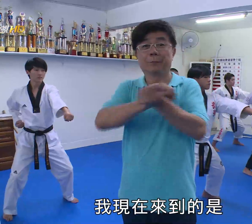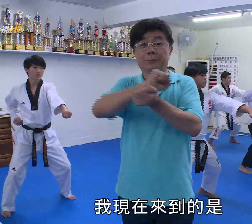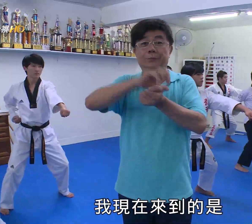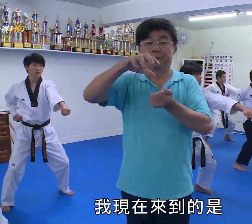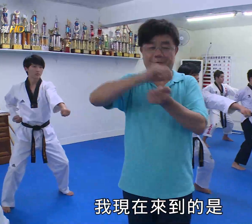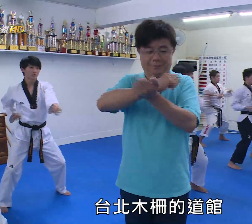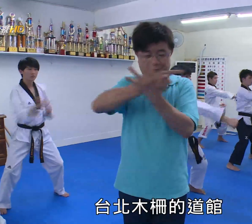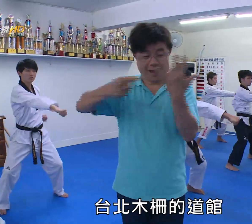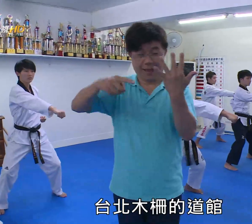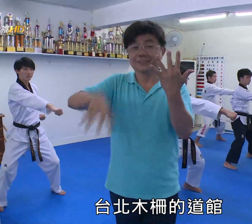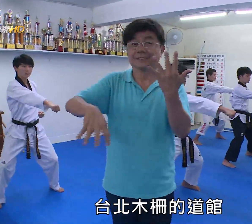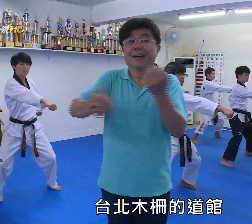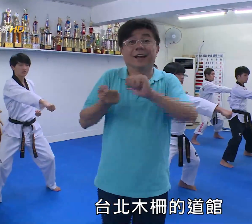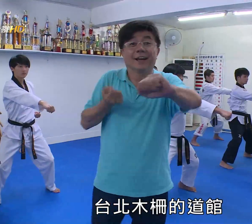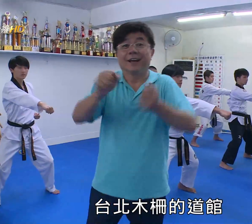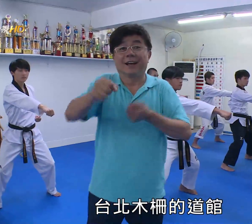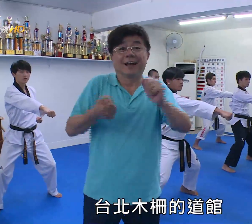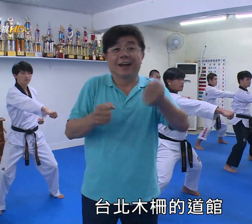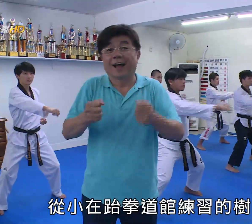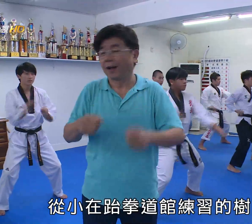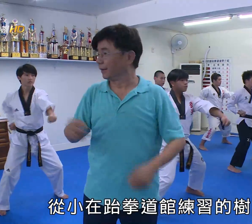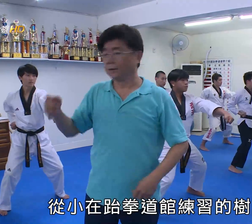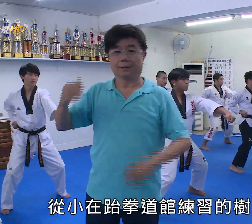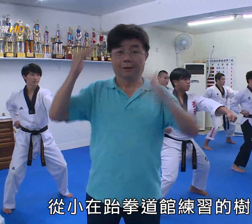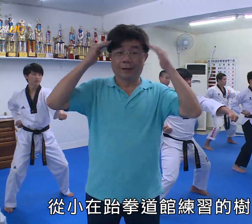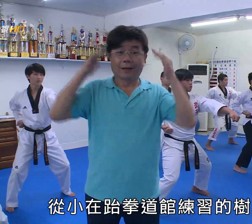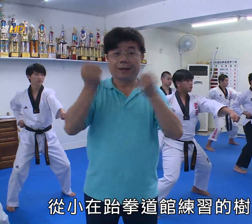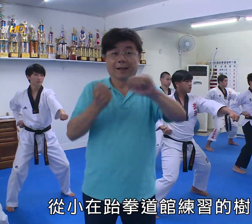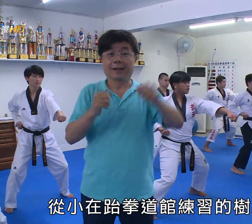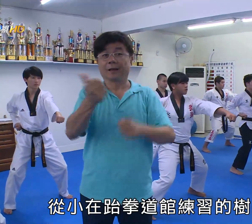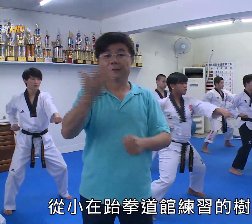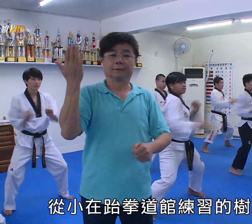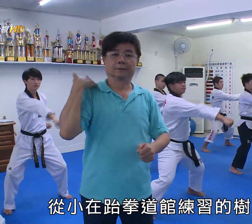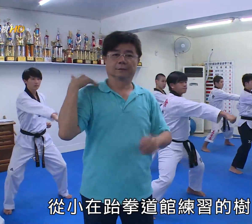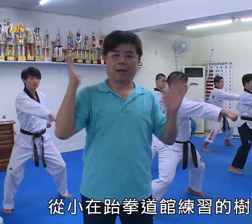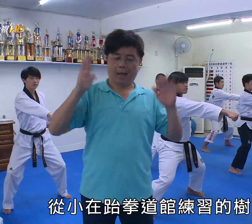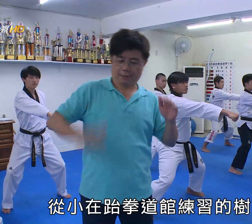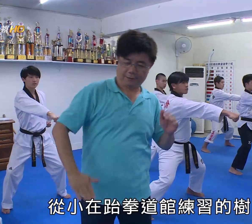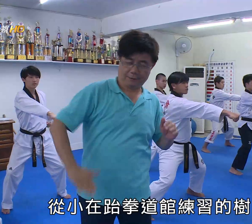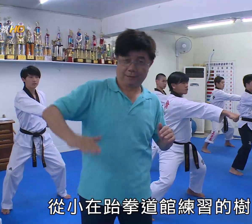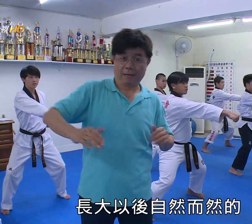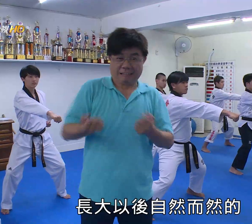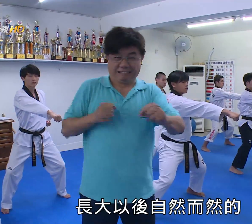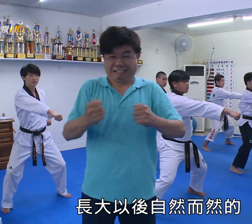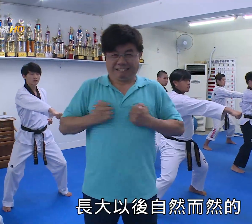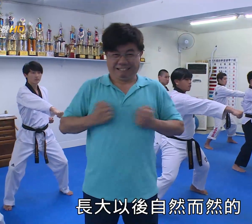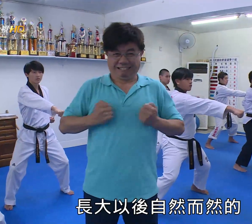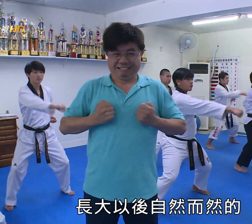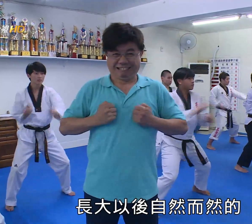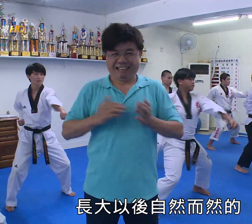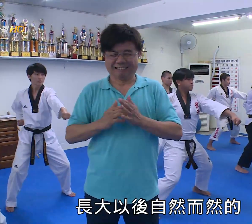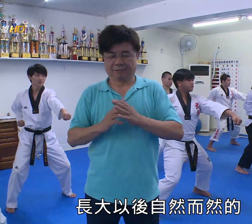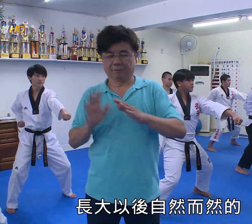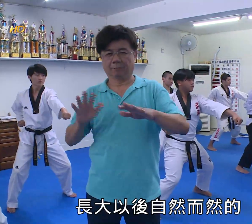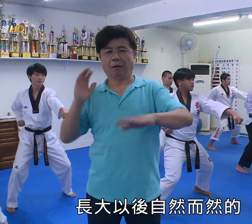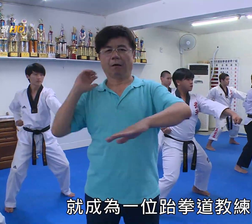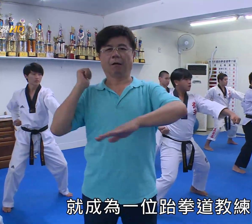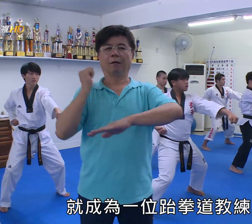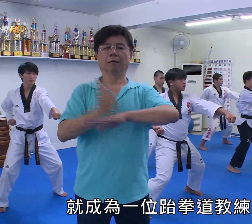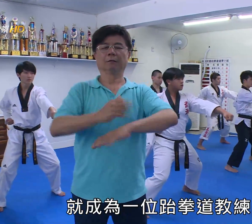到的是台北木栅的道馆。从小呢，在跆拳道馆练习的树良啊，长大以后啊，自然而然的就成为一位